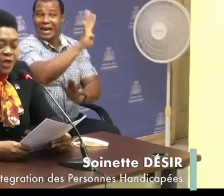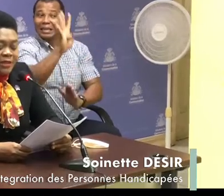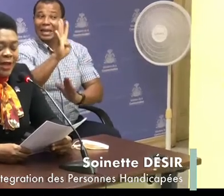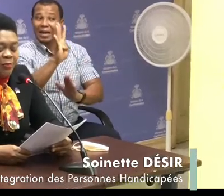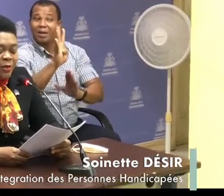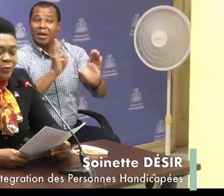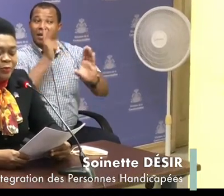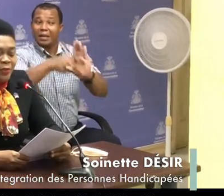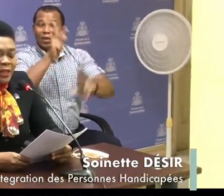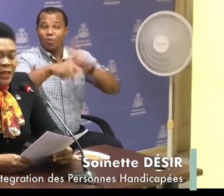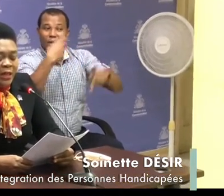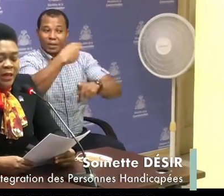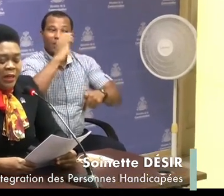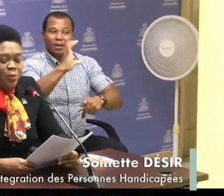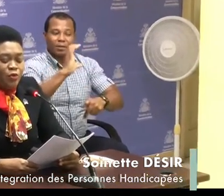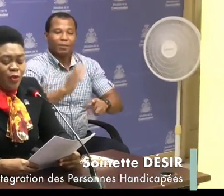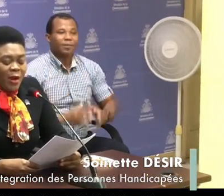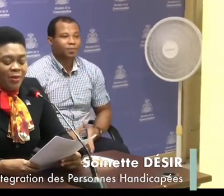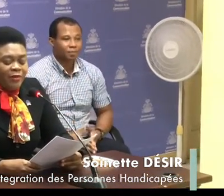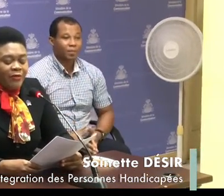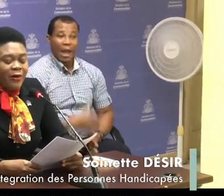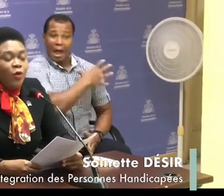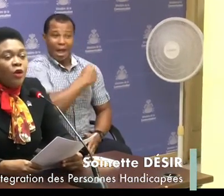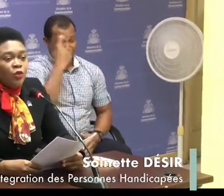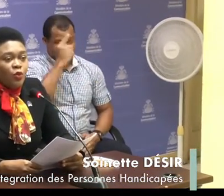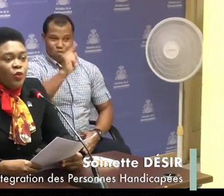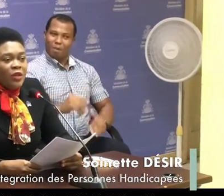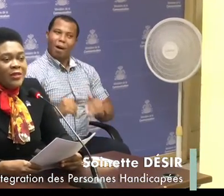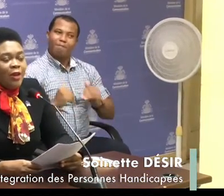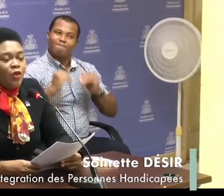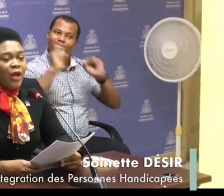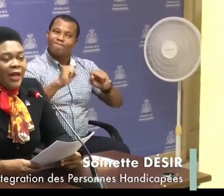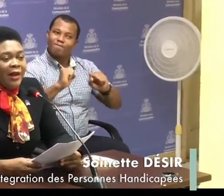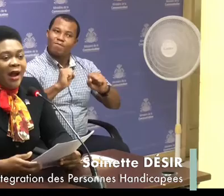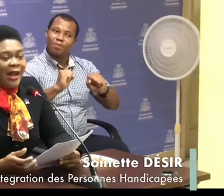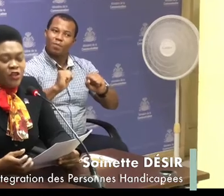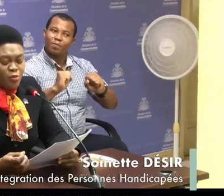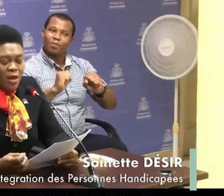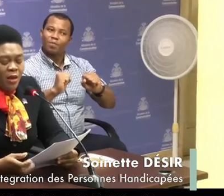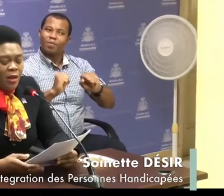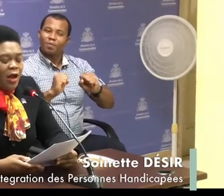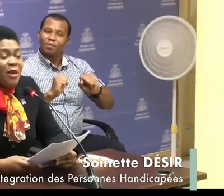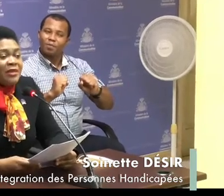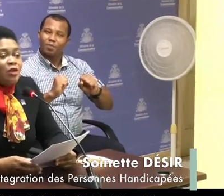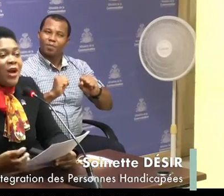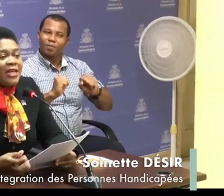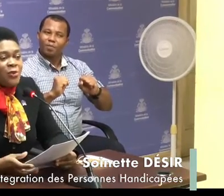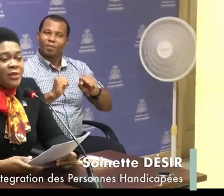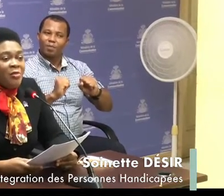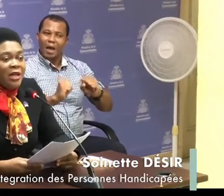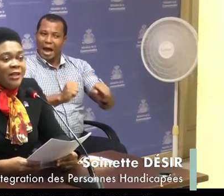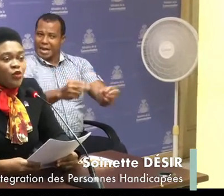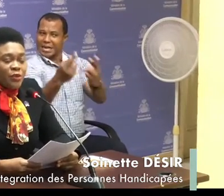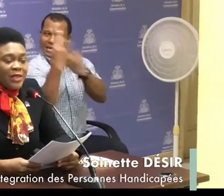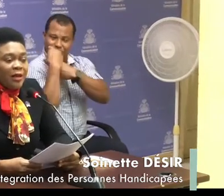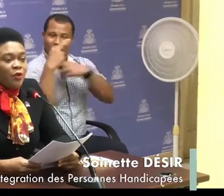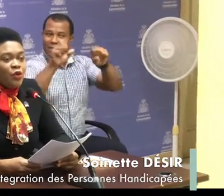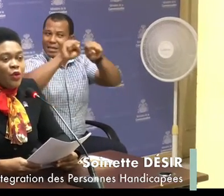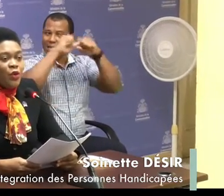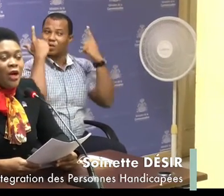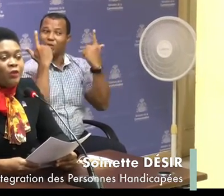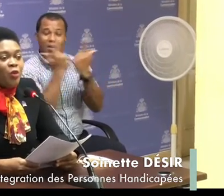monde qui handicapé. Et pour nous capables faire valoir tout, ça que relait engagement en matière de responsabilité